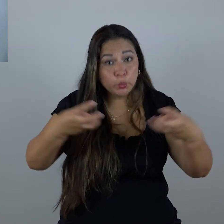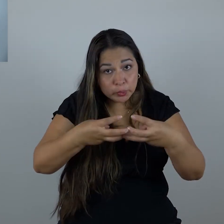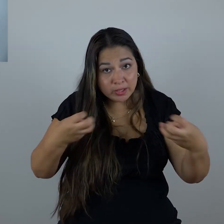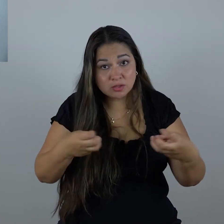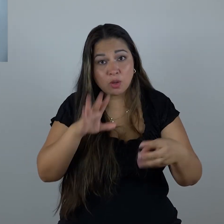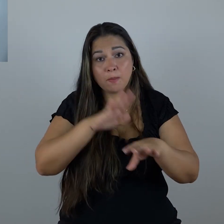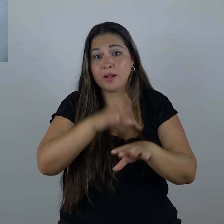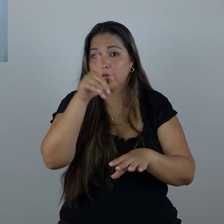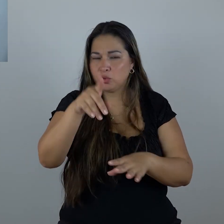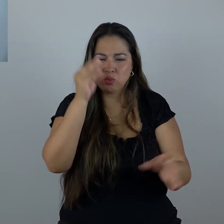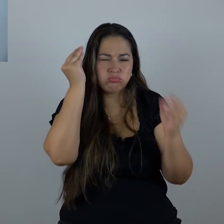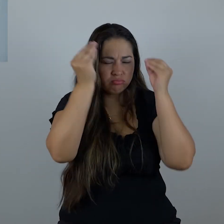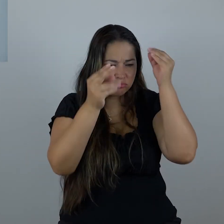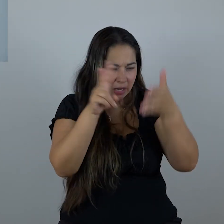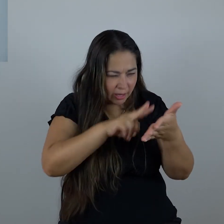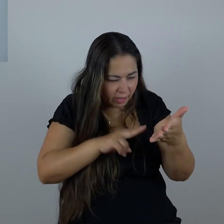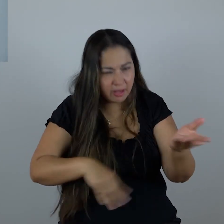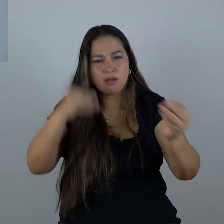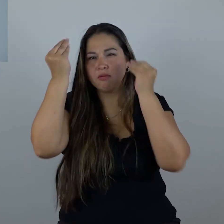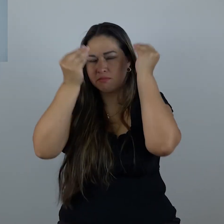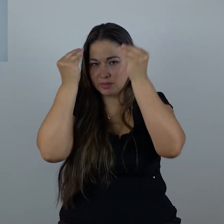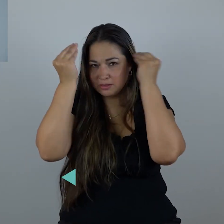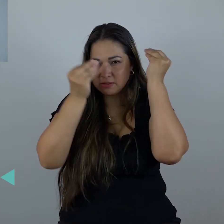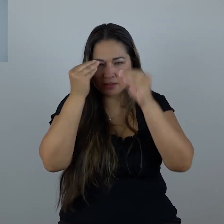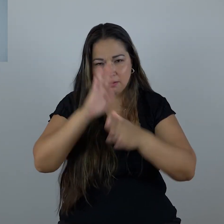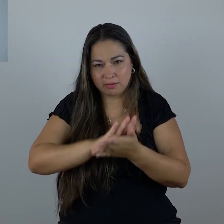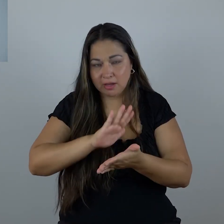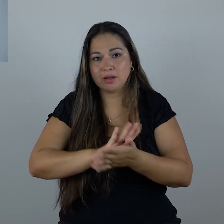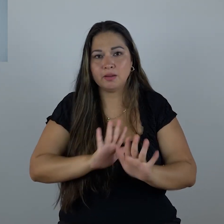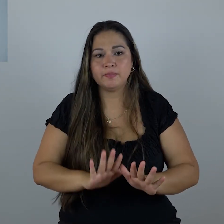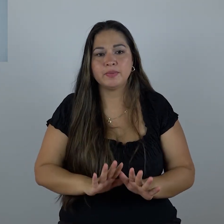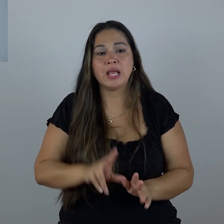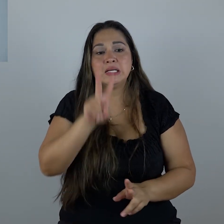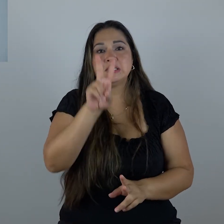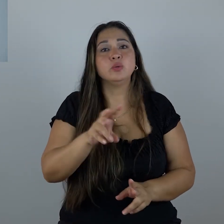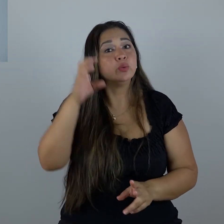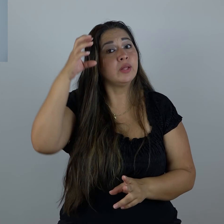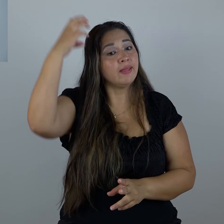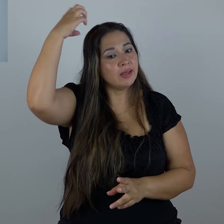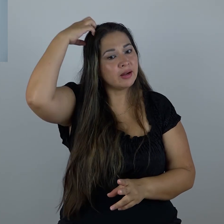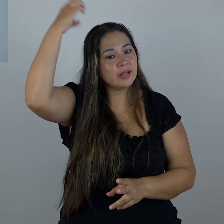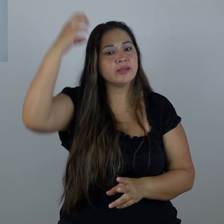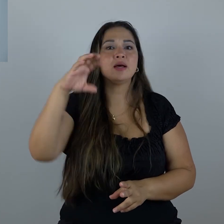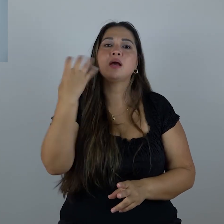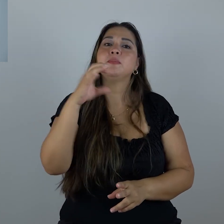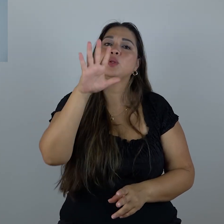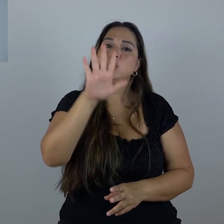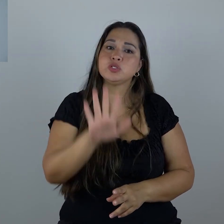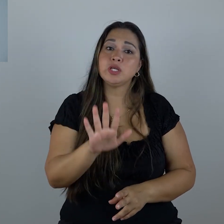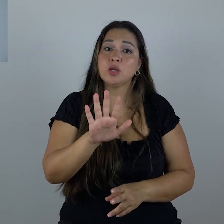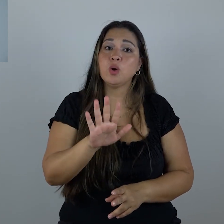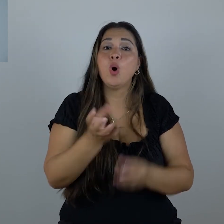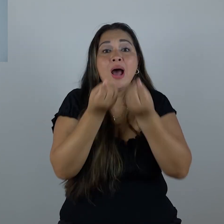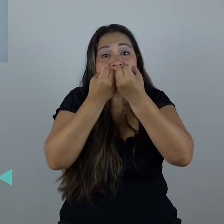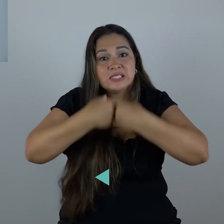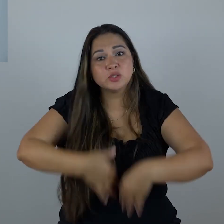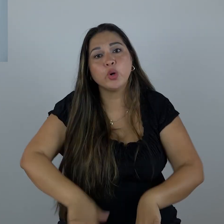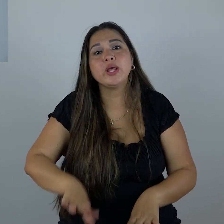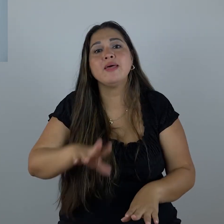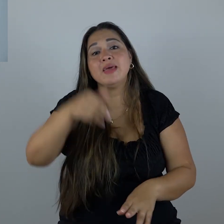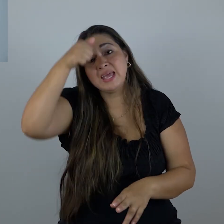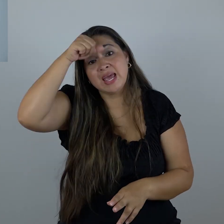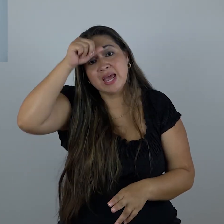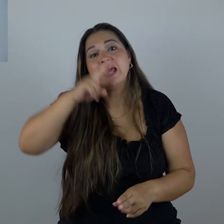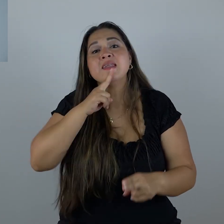texto para que lo puedas reflexionar tranquilamente en tu casa. Segunda de Reyes, capítulo 5, la historia de